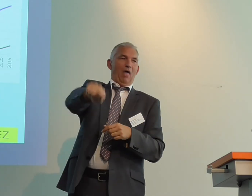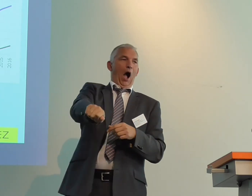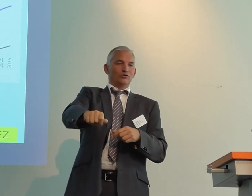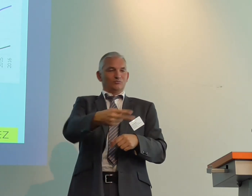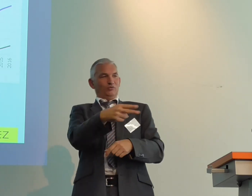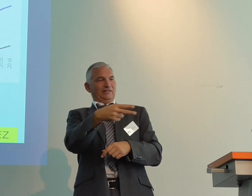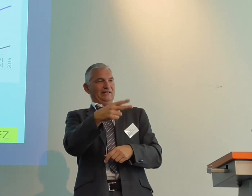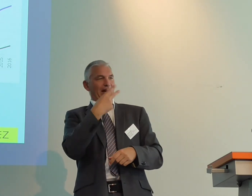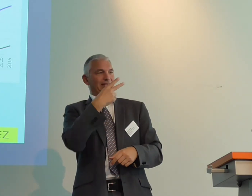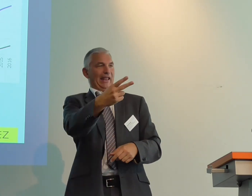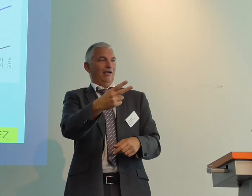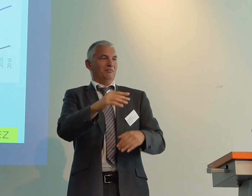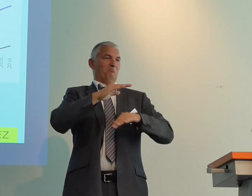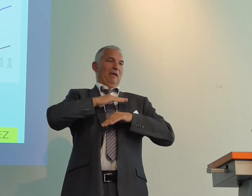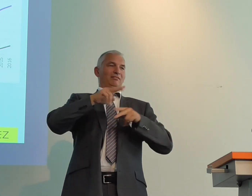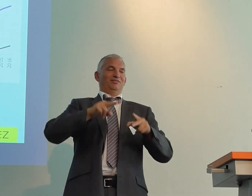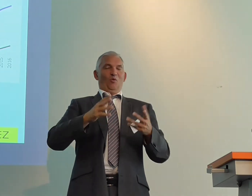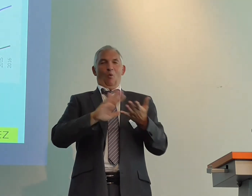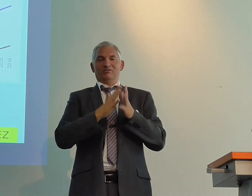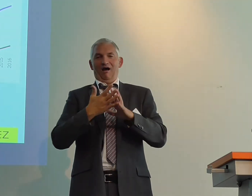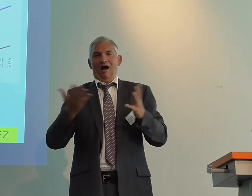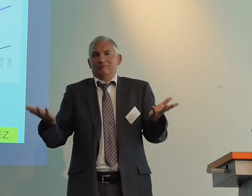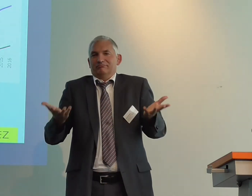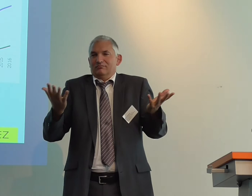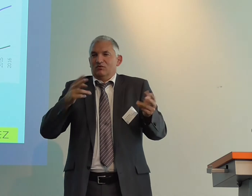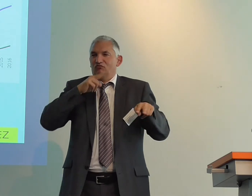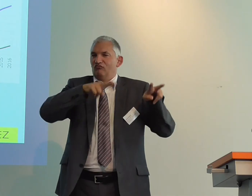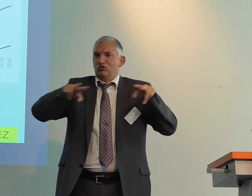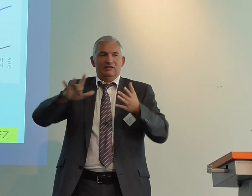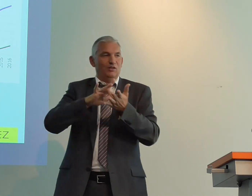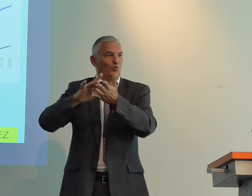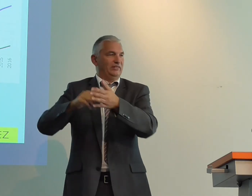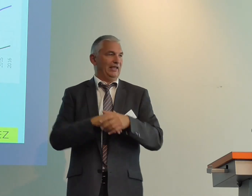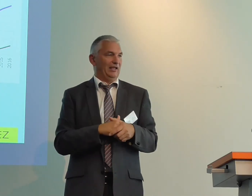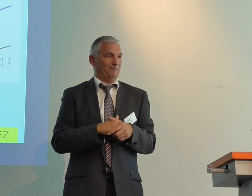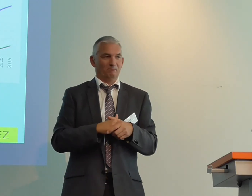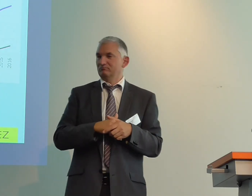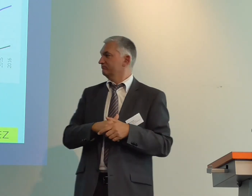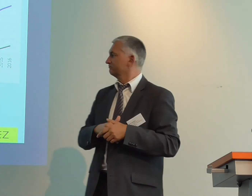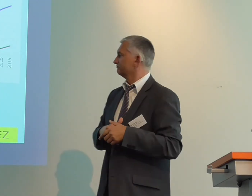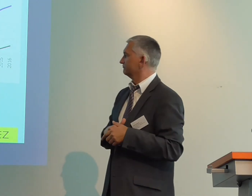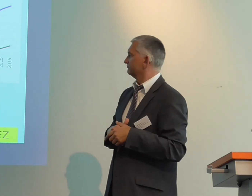zu laut ist mit den Umgebungsgeräuschen, gucken sich dann, weiß ich nicht, wo auch immer sie sich befinden, lieber Fernsehen mit Untertiteln